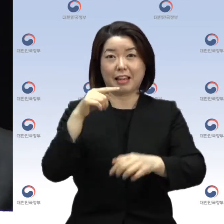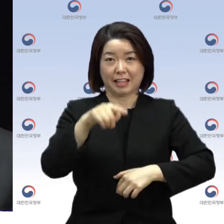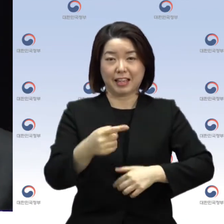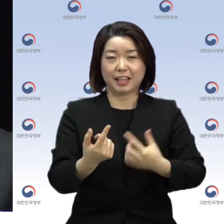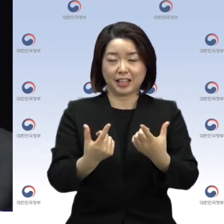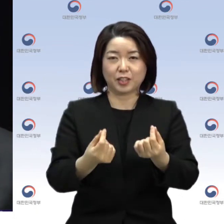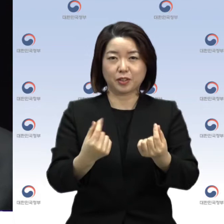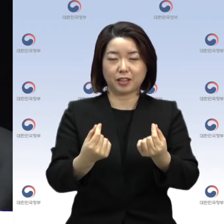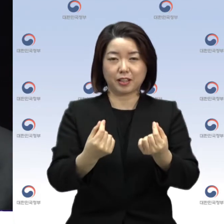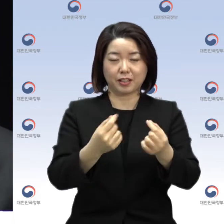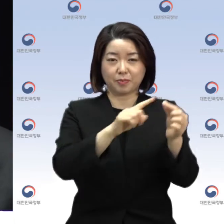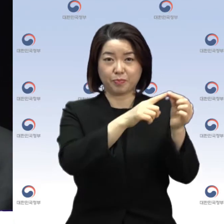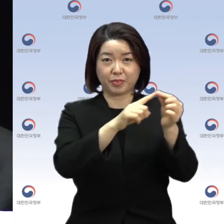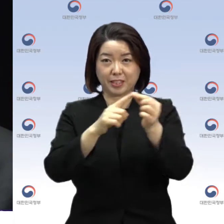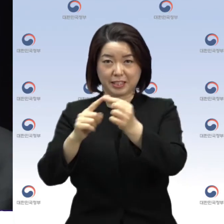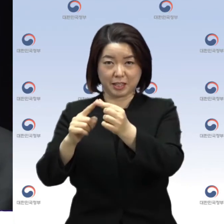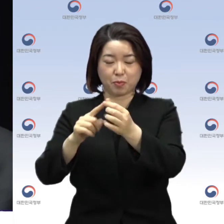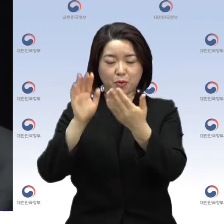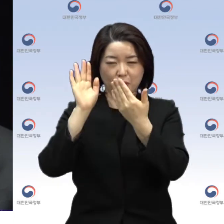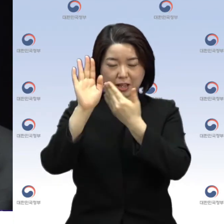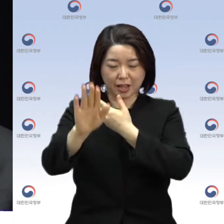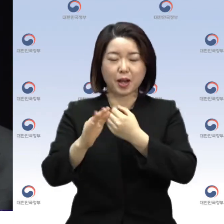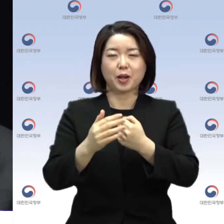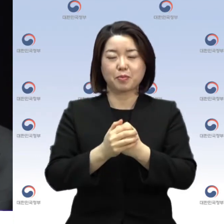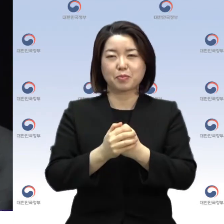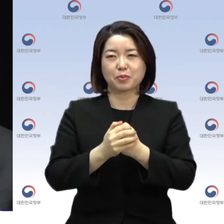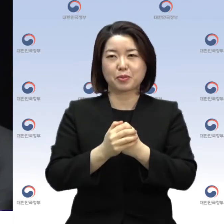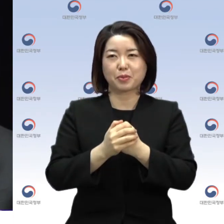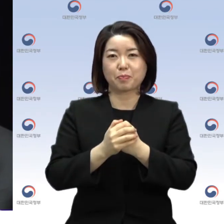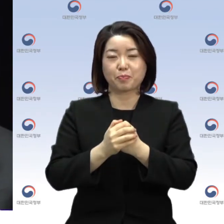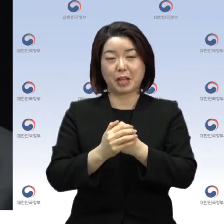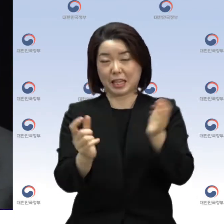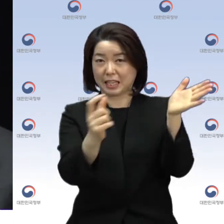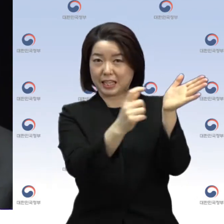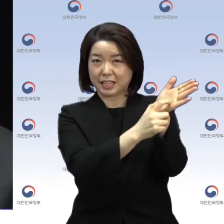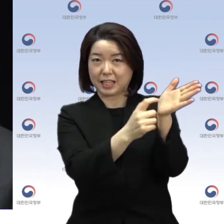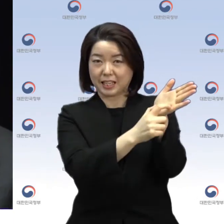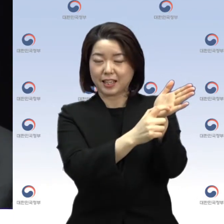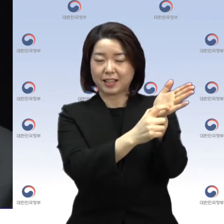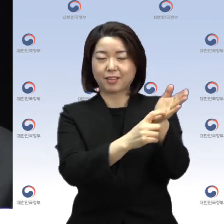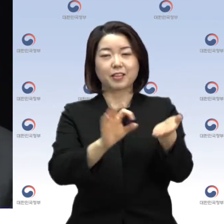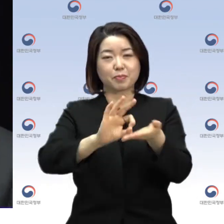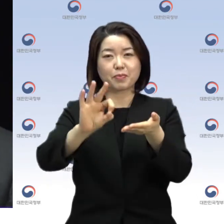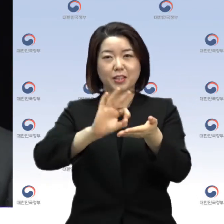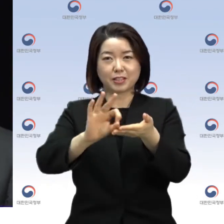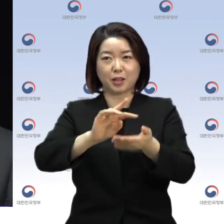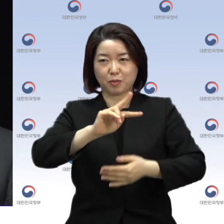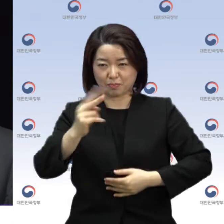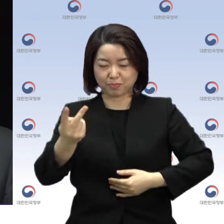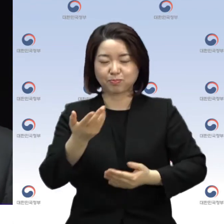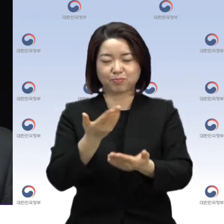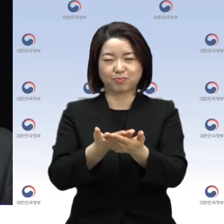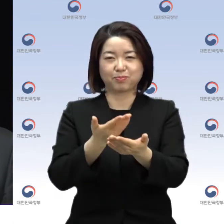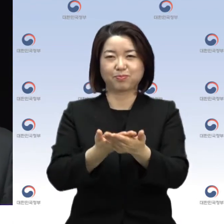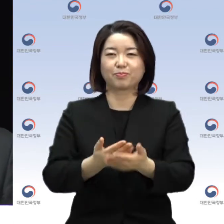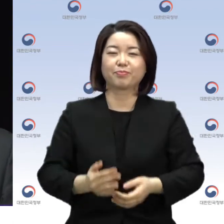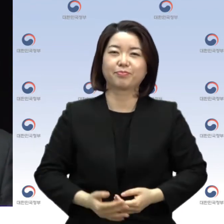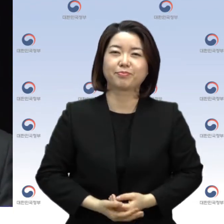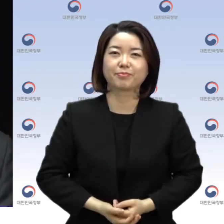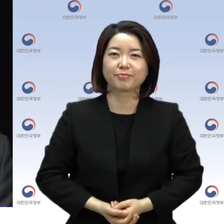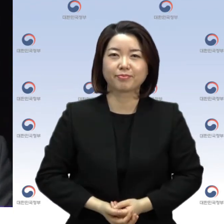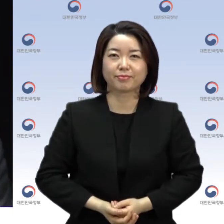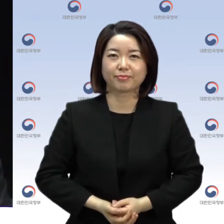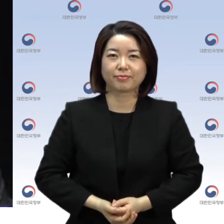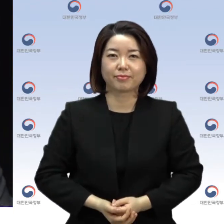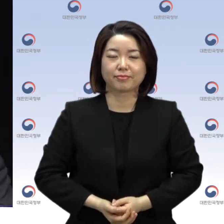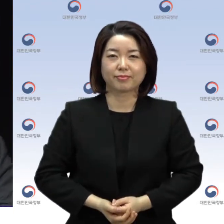이렇게 사실 앞으로 혹시 하게 되면 좀 바꿔주시는 게 어떨까